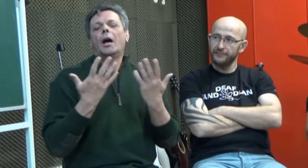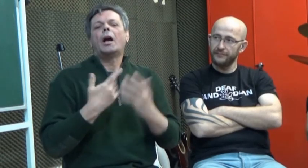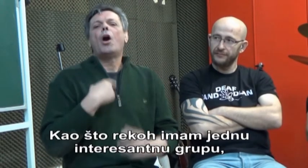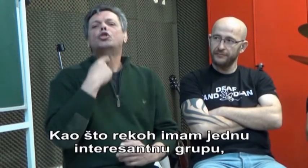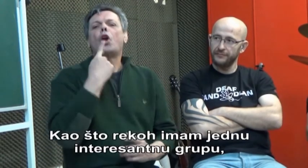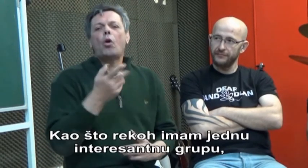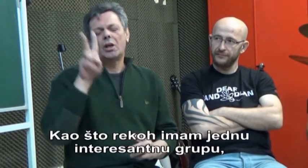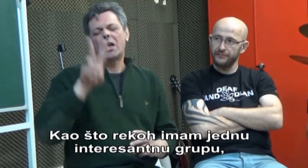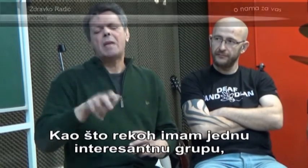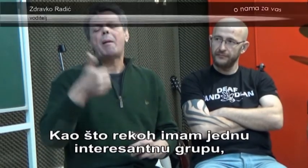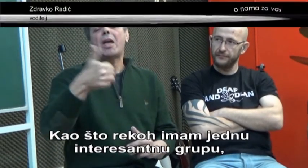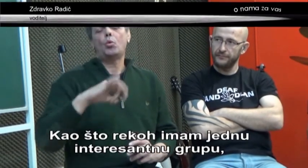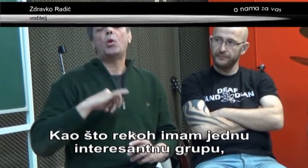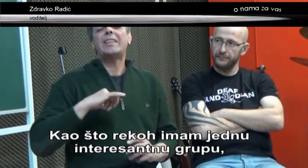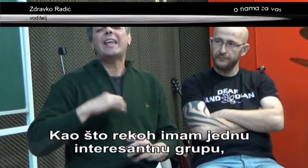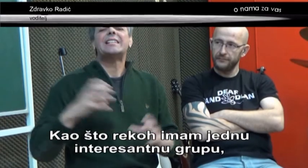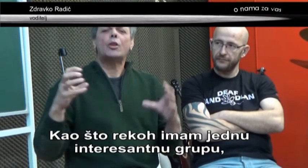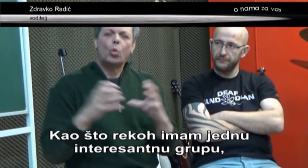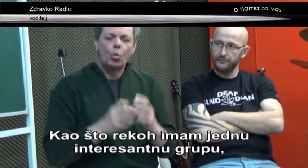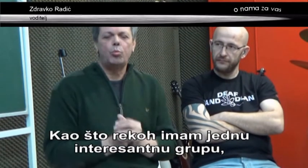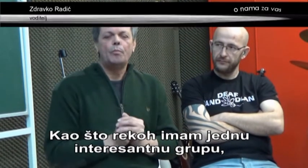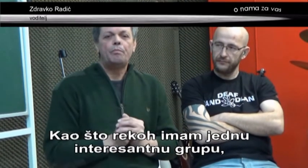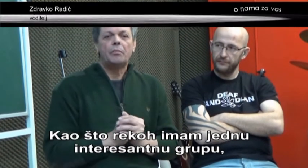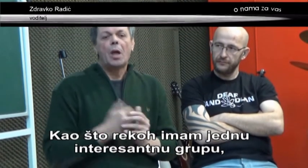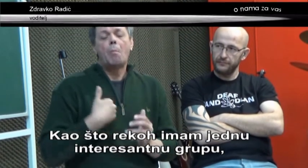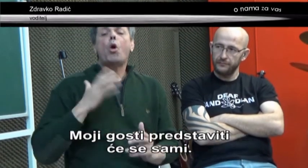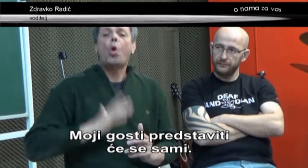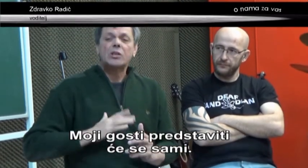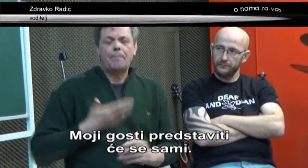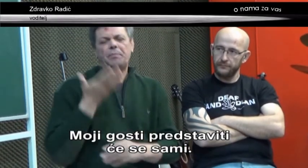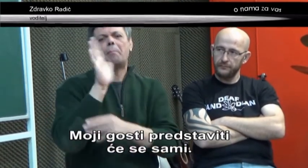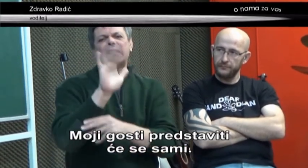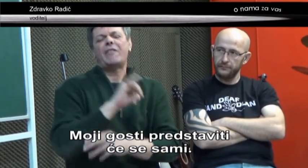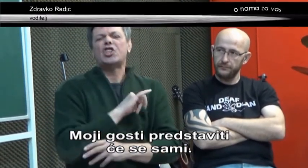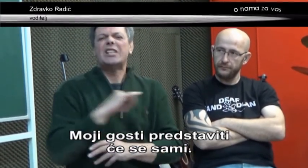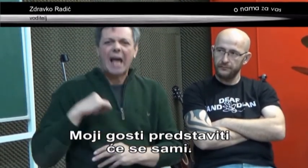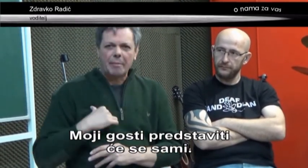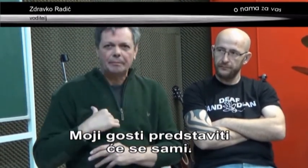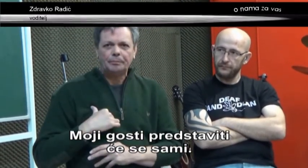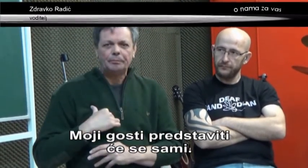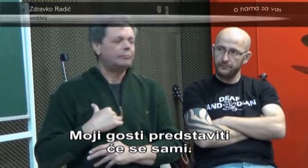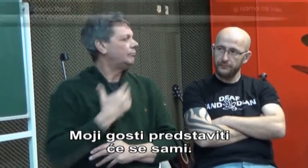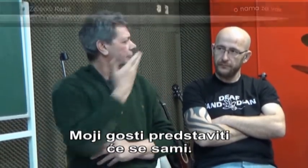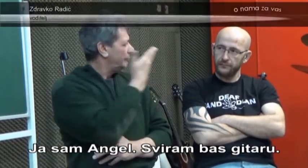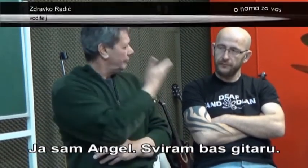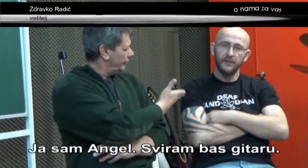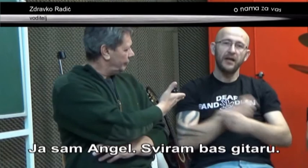Kao što rekoh, imam jednu interesantnu grupu. Moji gosti predstavit će se sami. Ja